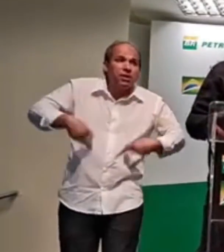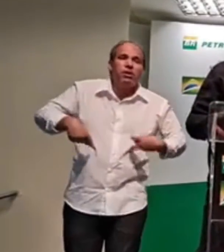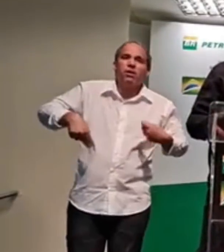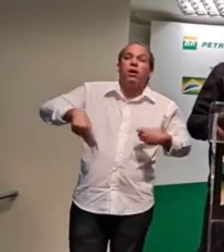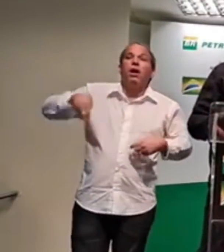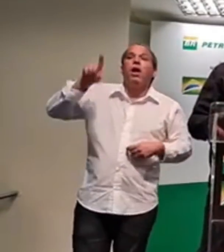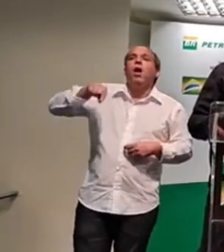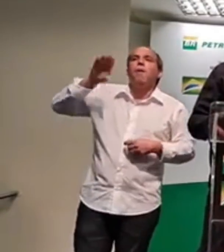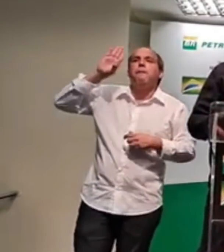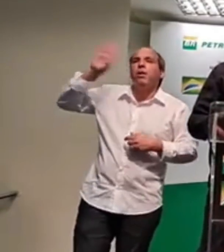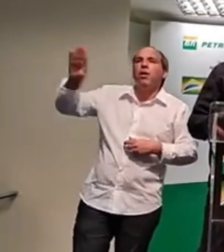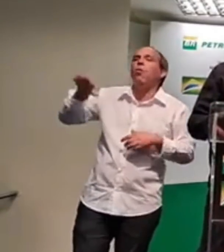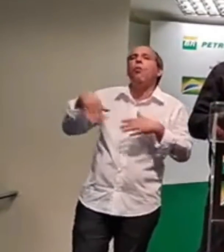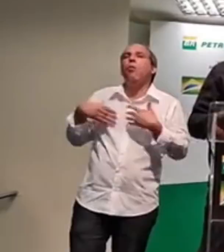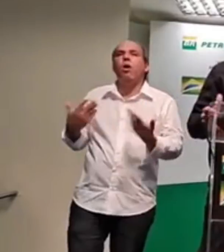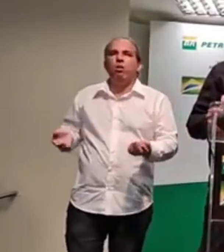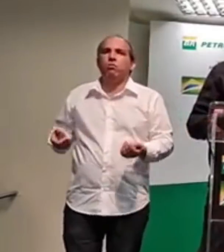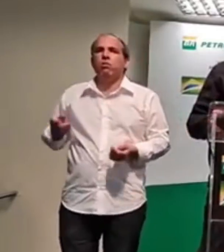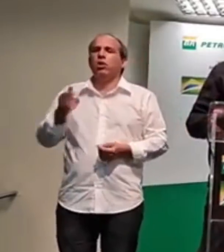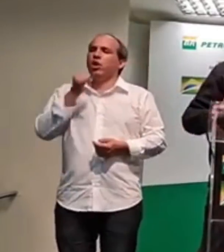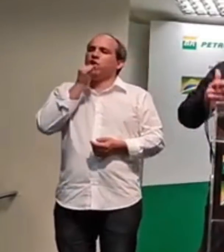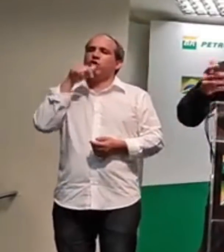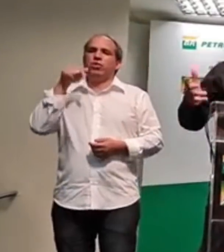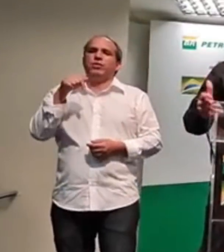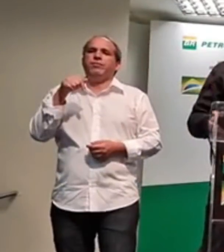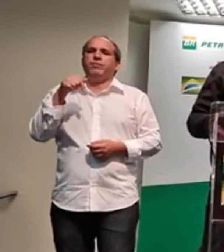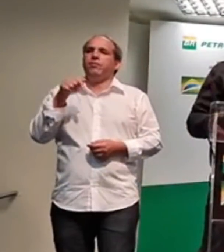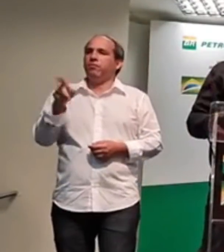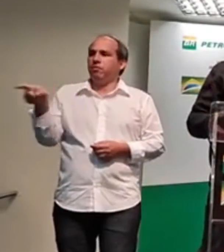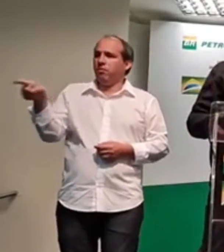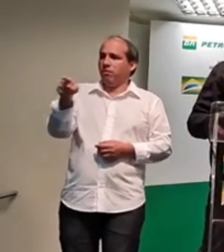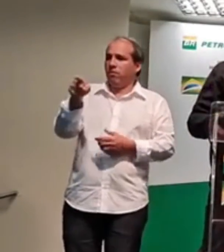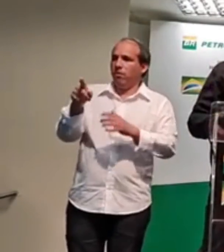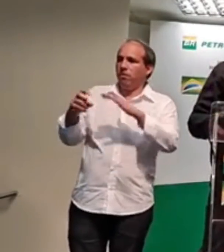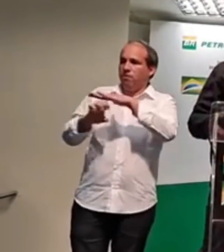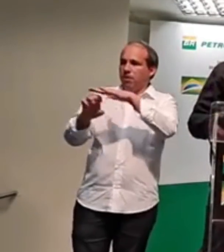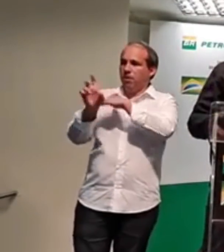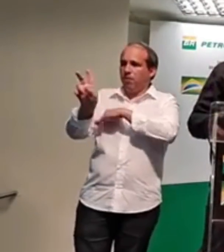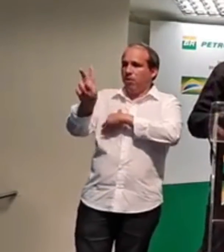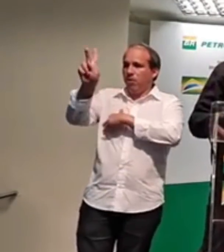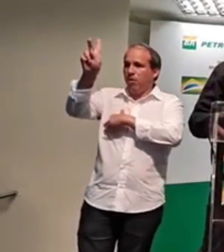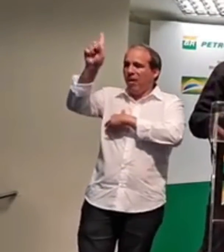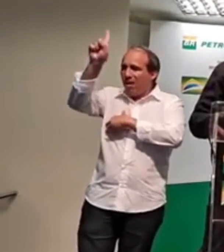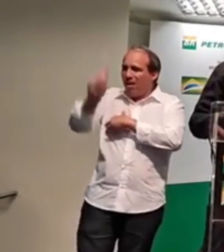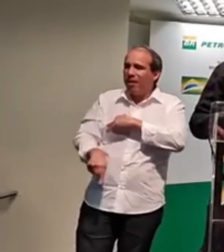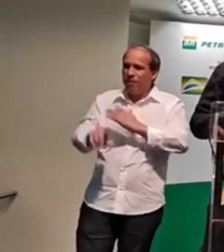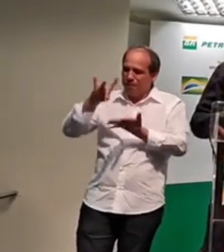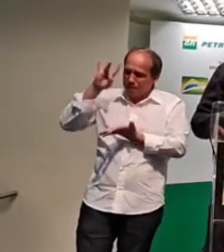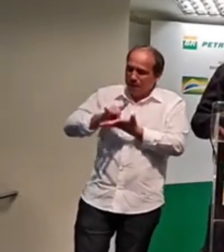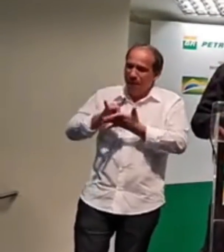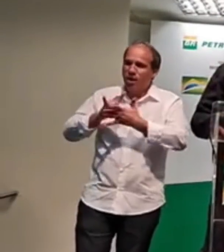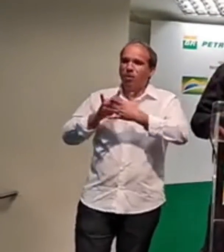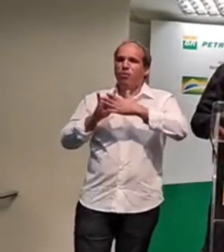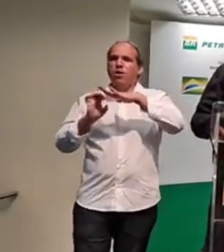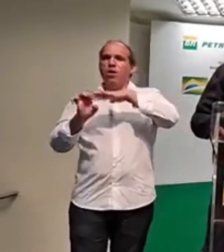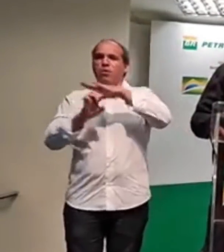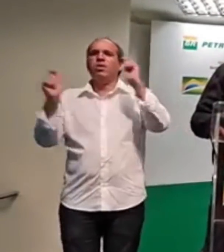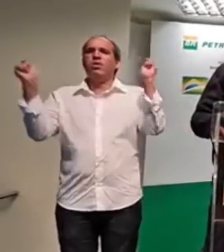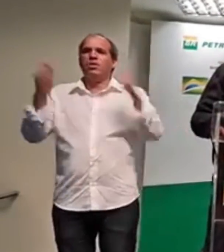importante. E a Petrobras é realmente a empresa que pode buscar